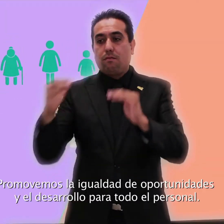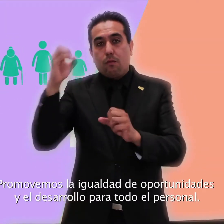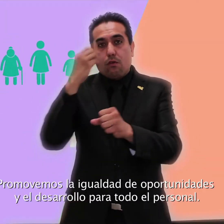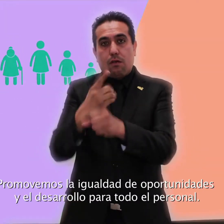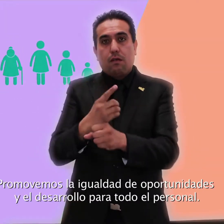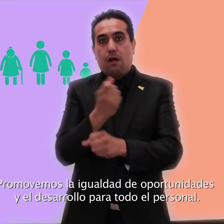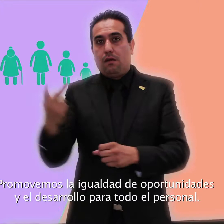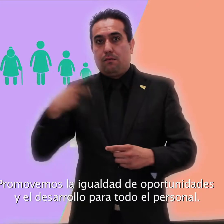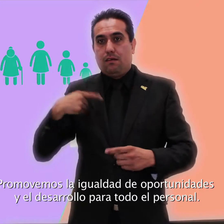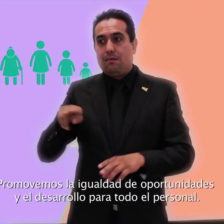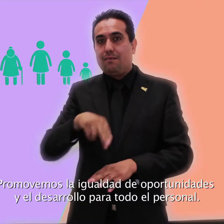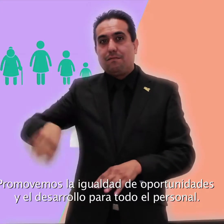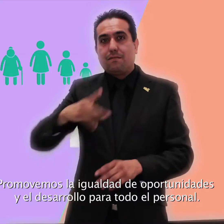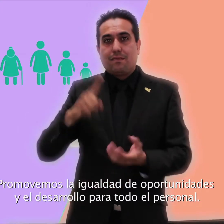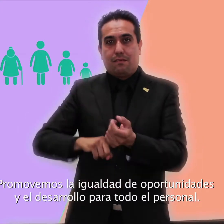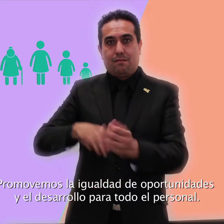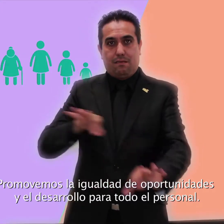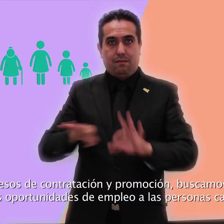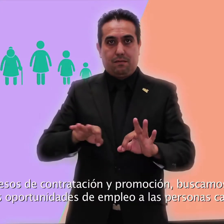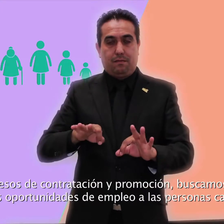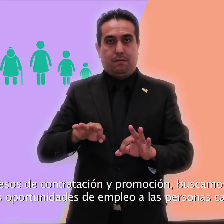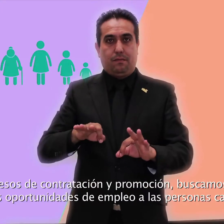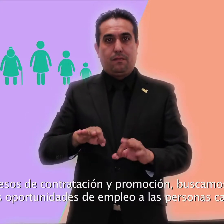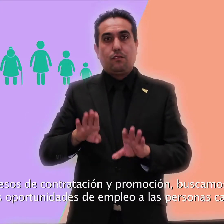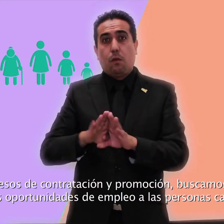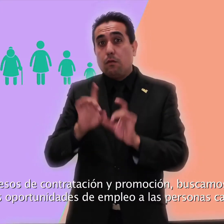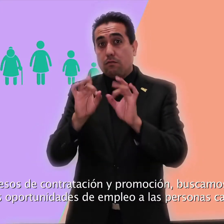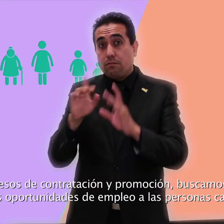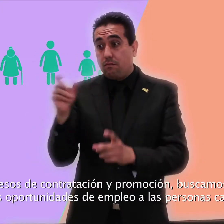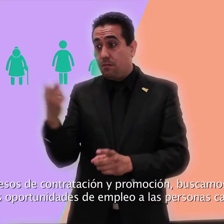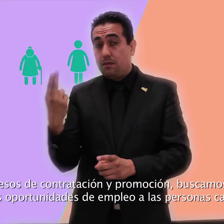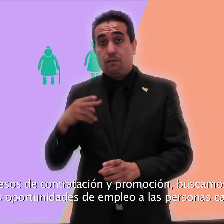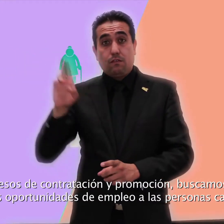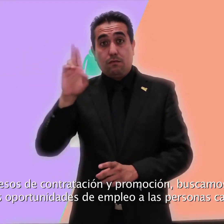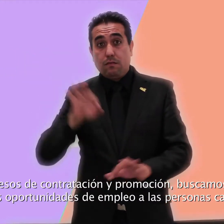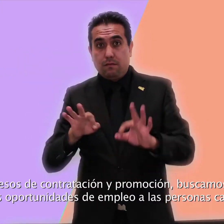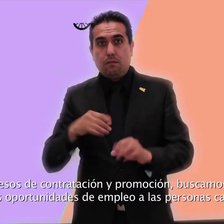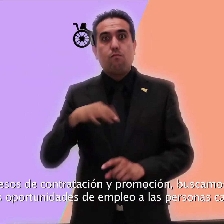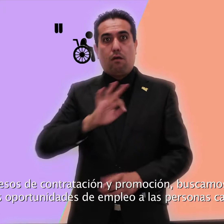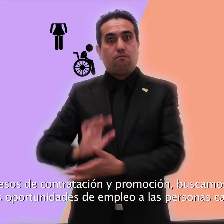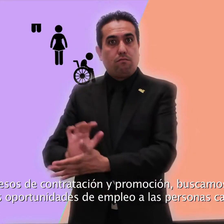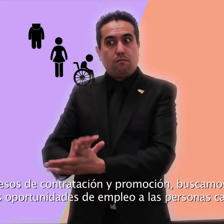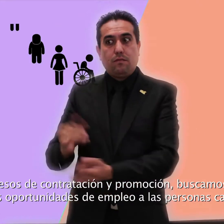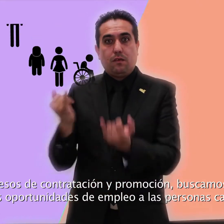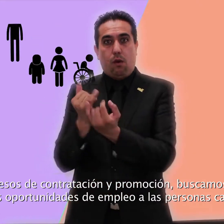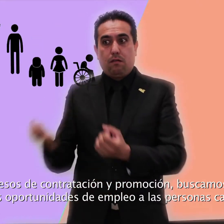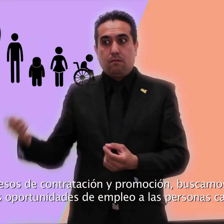el desarrollo para todo el personal. En los procesos de contratación y promoción, buscamos otorgar las mismas oportunidades de